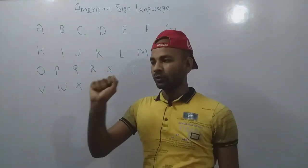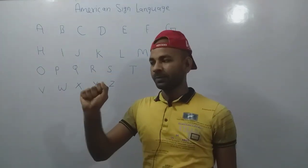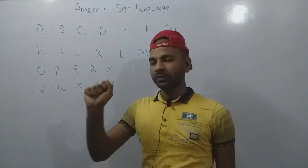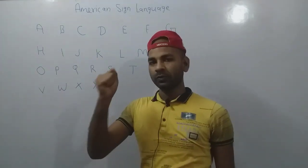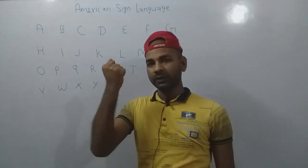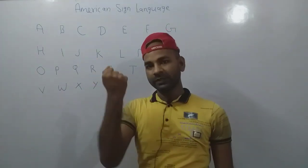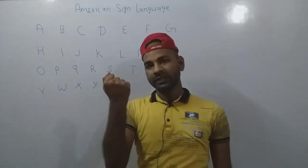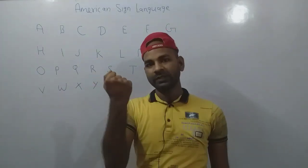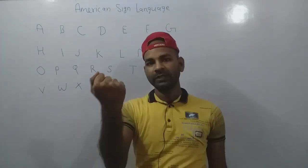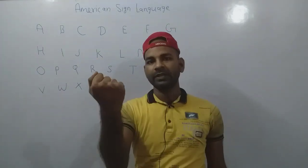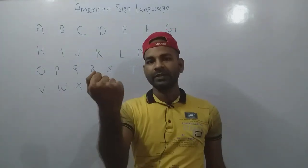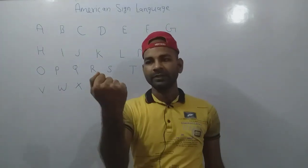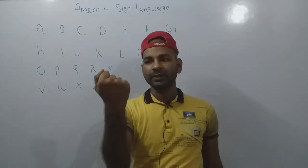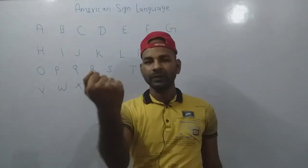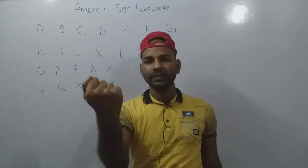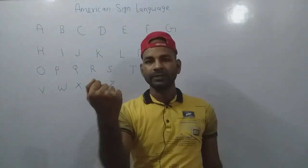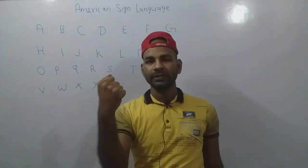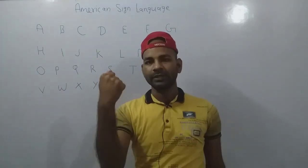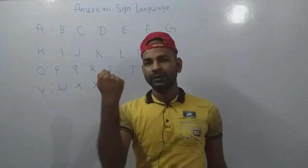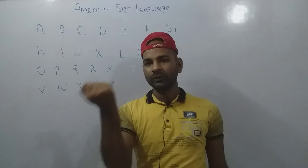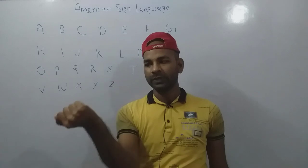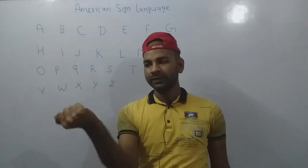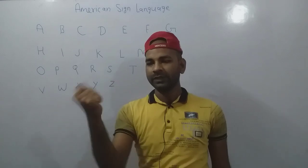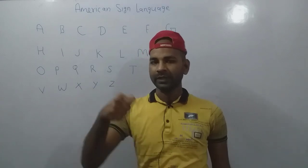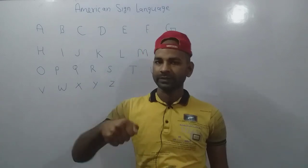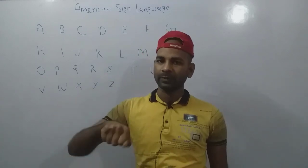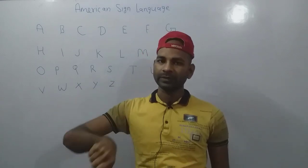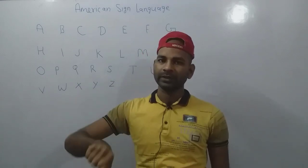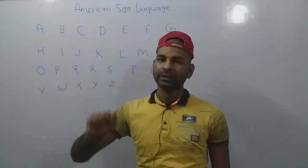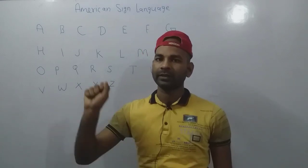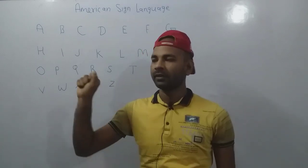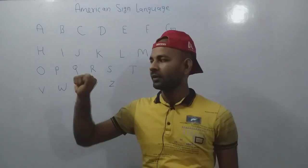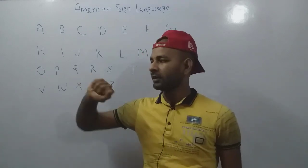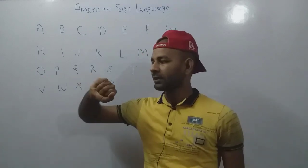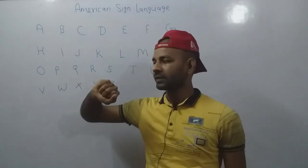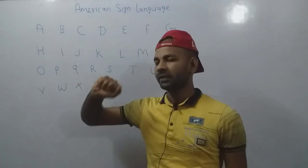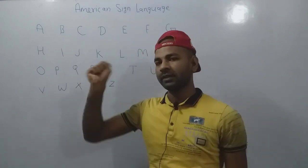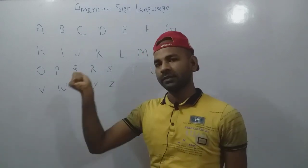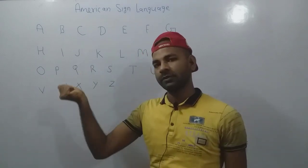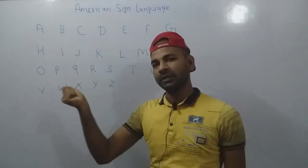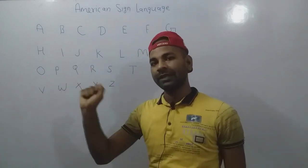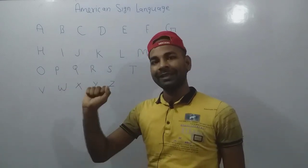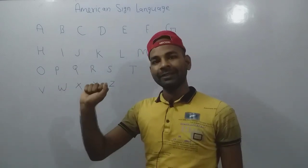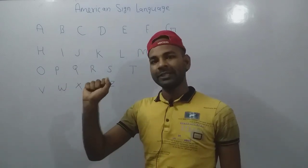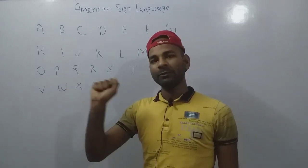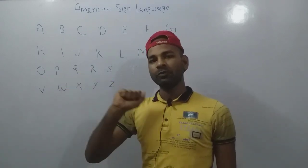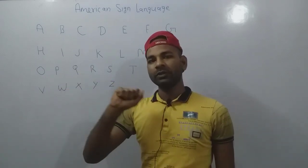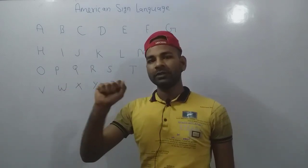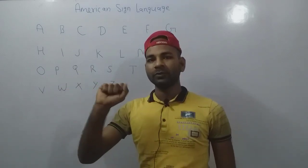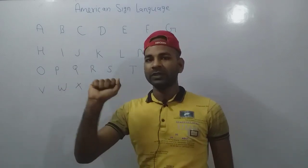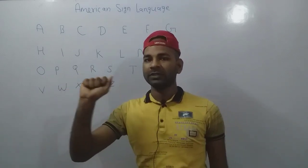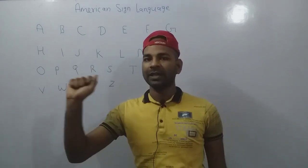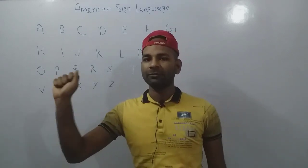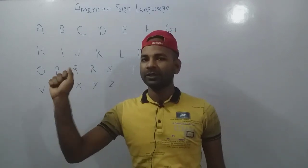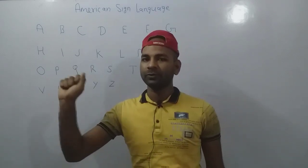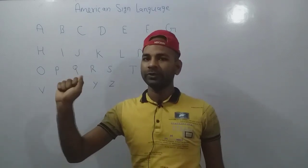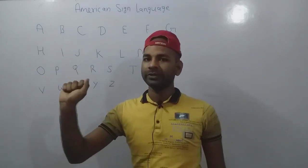आप इसको इस तरह से नहीं दिखाएंगे किसी को, इधर से उधर से ऐसे वैसे करके, या इधर से ही ऐसे वैसे। इसमें कोई कुछ स्टाइल जोड़ने की जरूरत